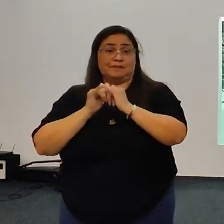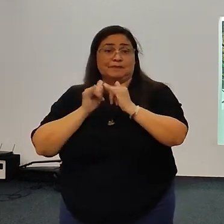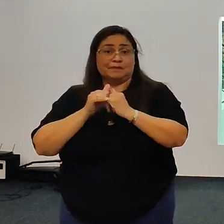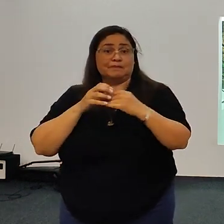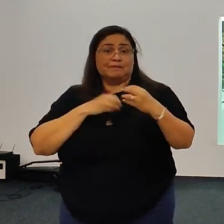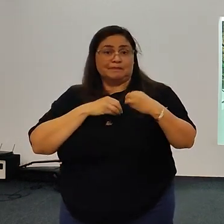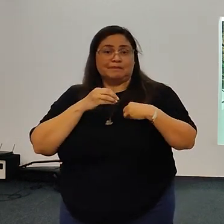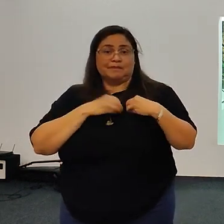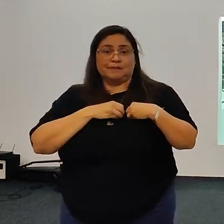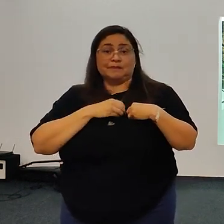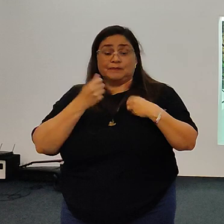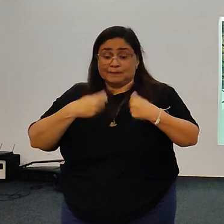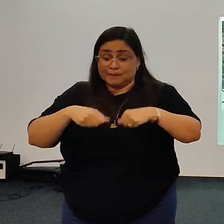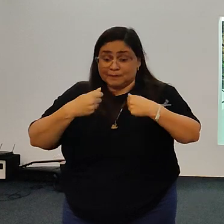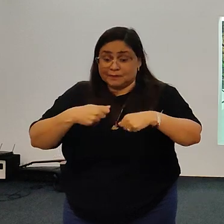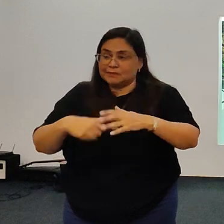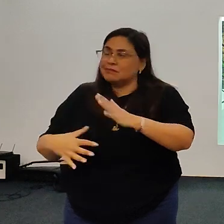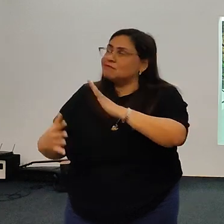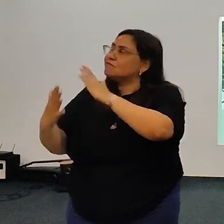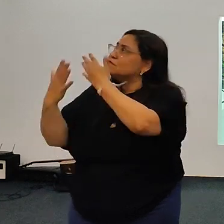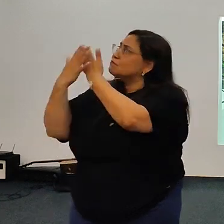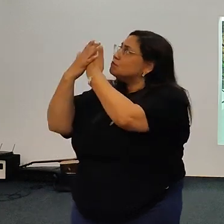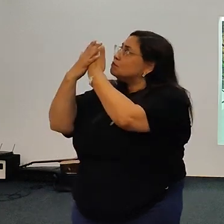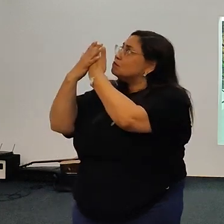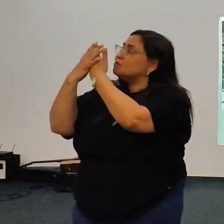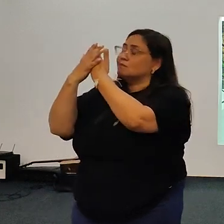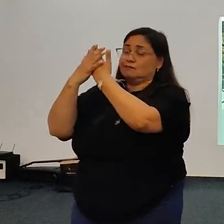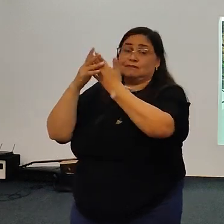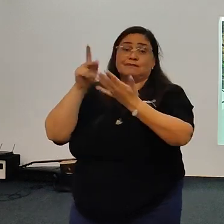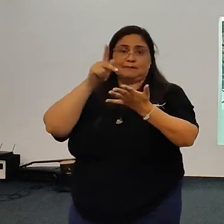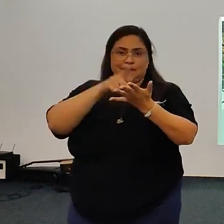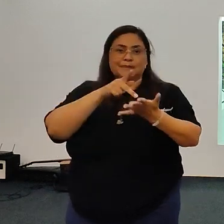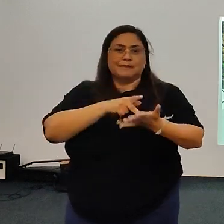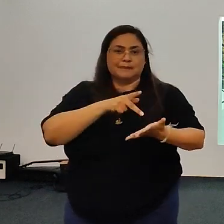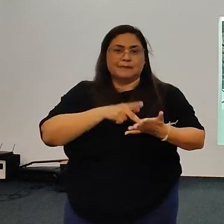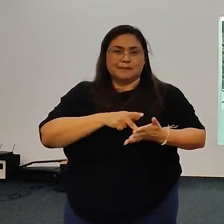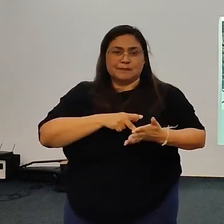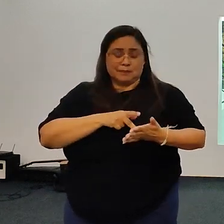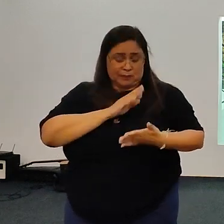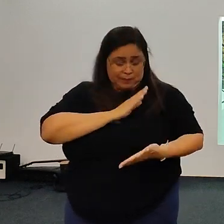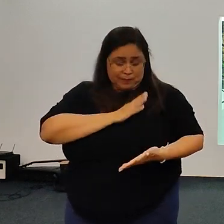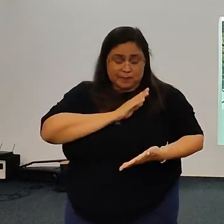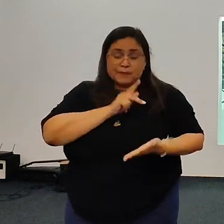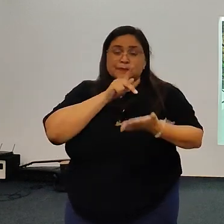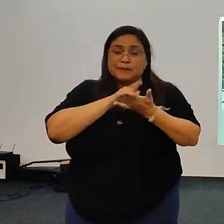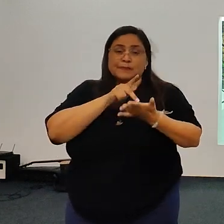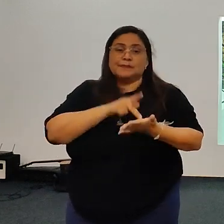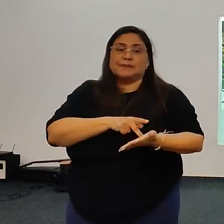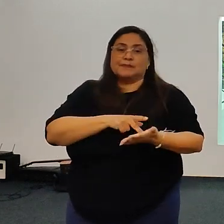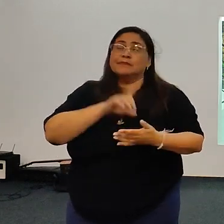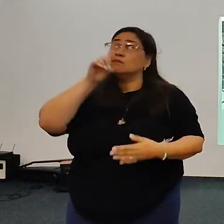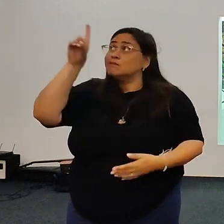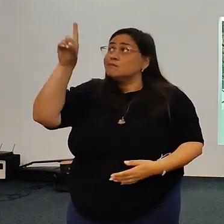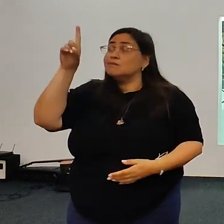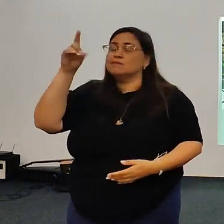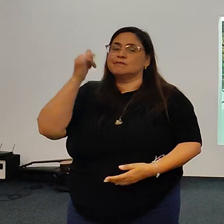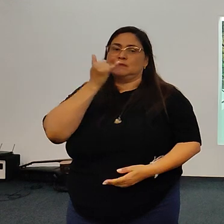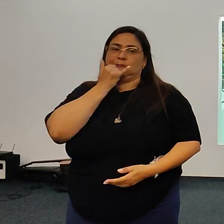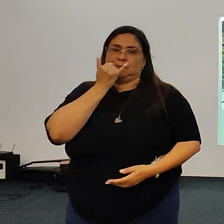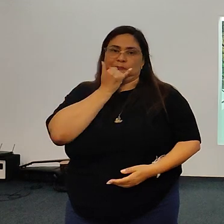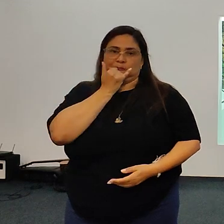promessa. Confesse os seus pecados a Deus de todo o coração e você terá o perdão do Pai.